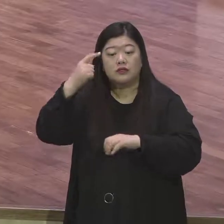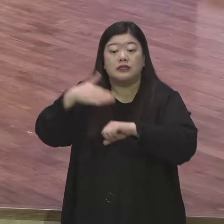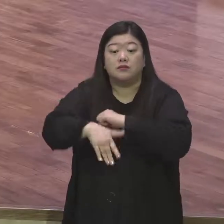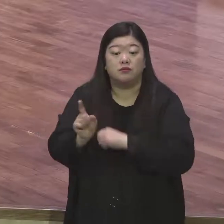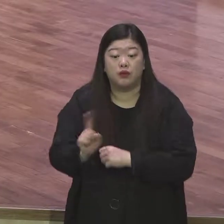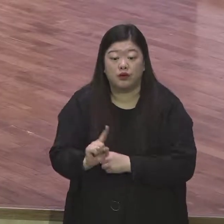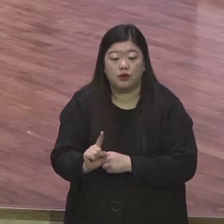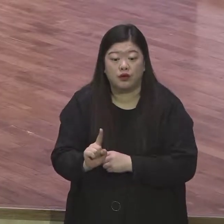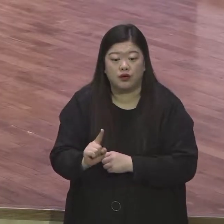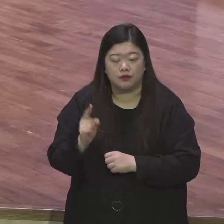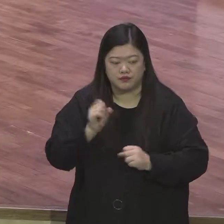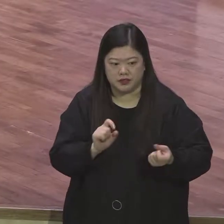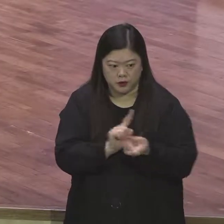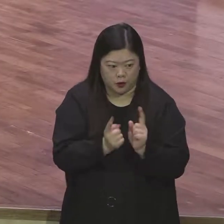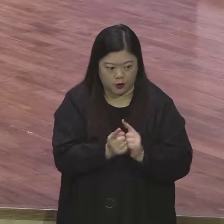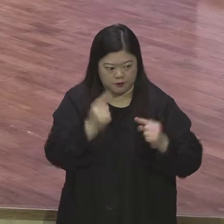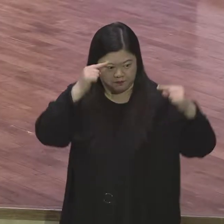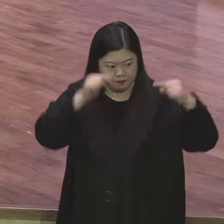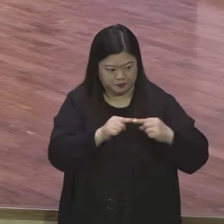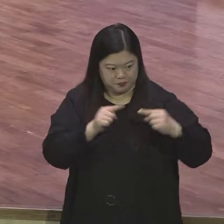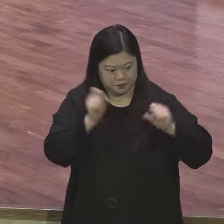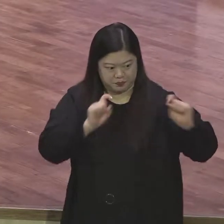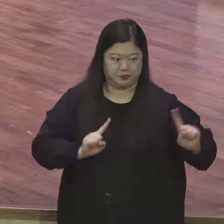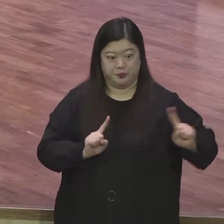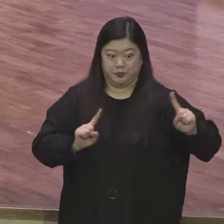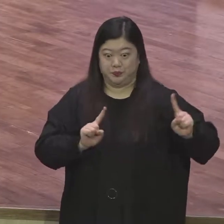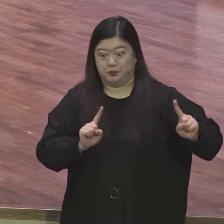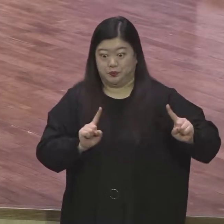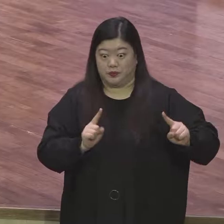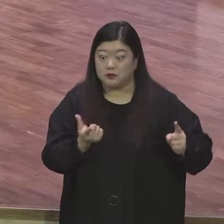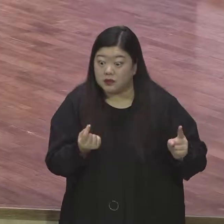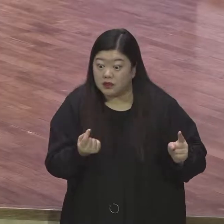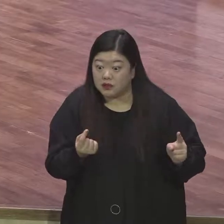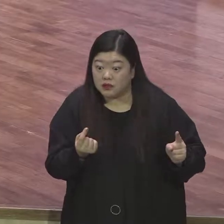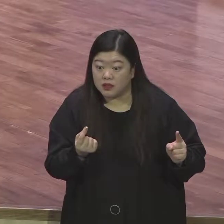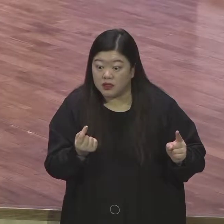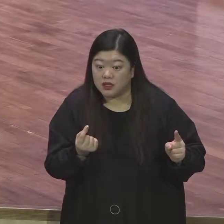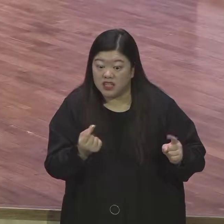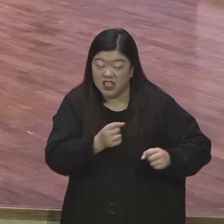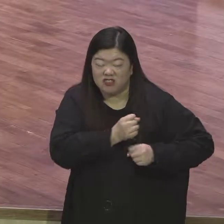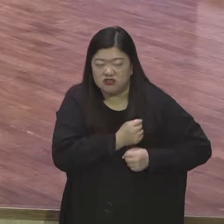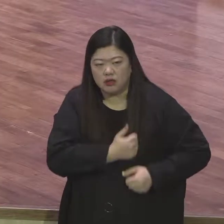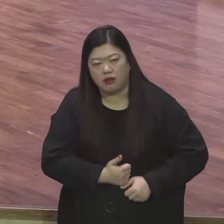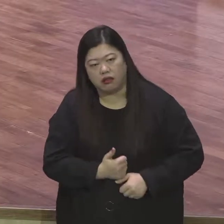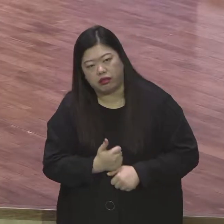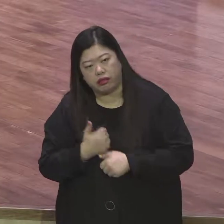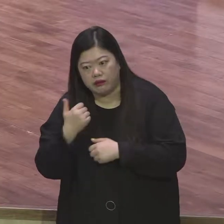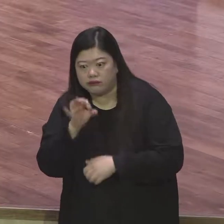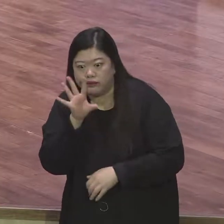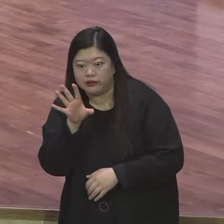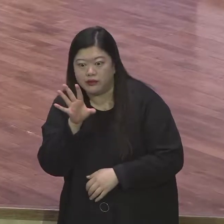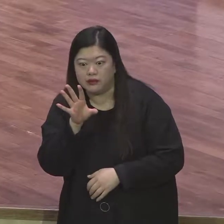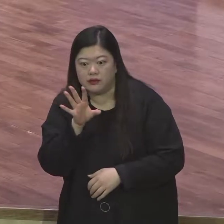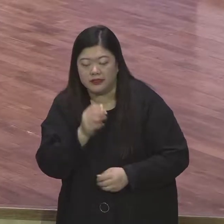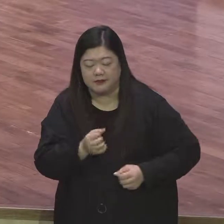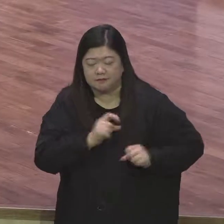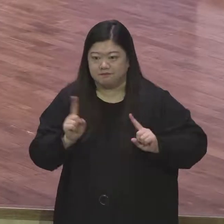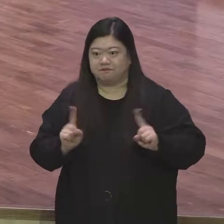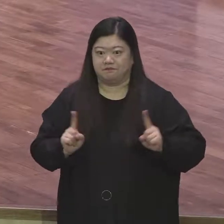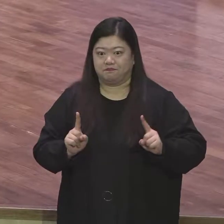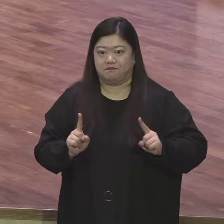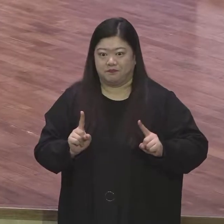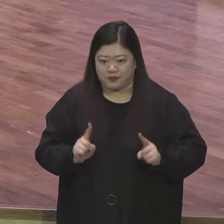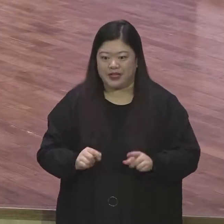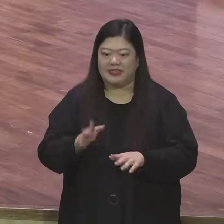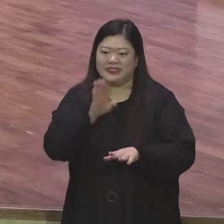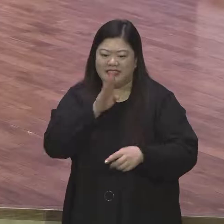군영적 군인이라고요. 무장하라 그랬어요. 영 군인은 무장해야 돼요. 말씀으로 군의 투구를 쓰고 복음의 신발 신고